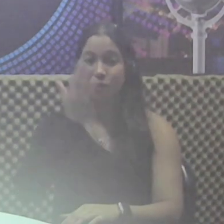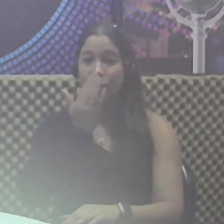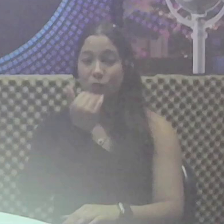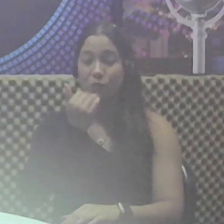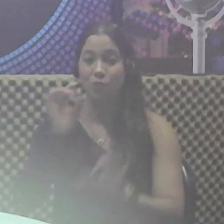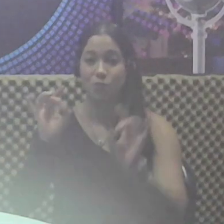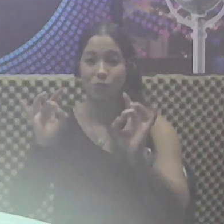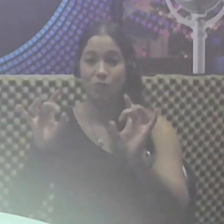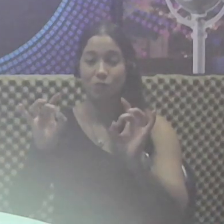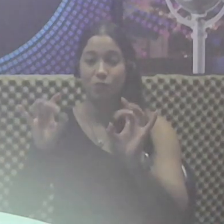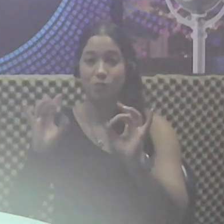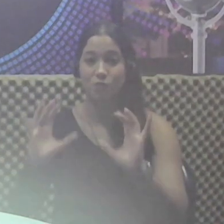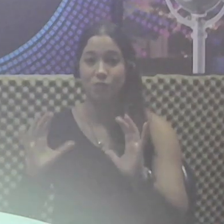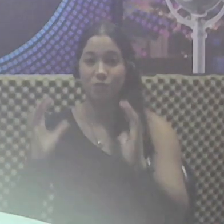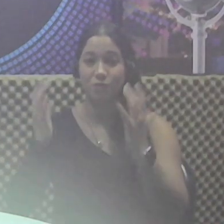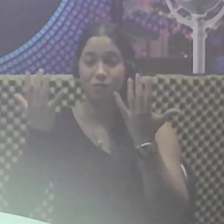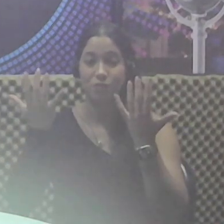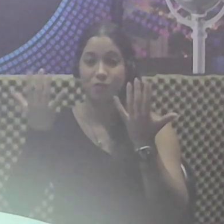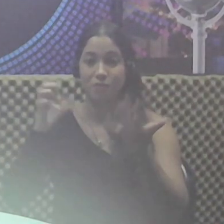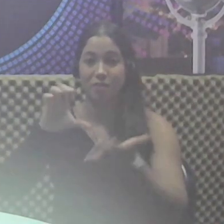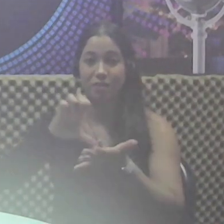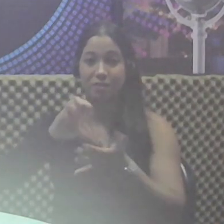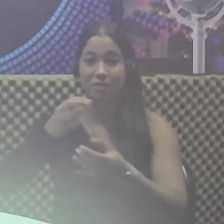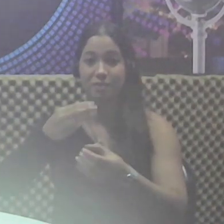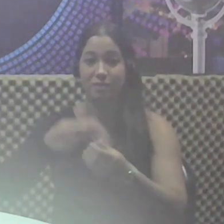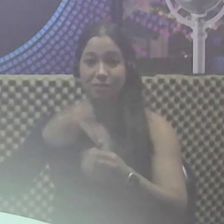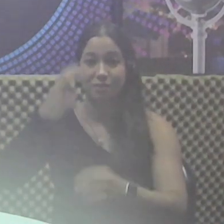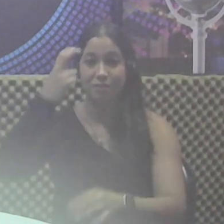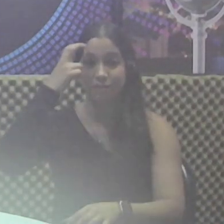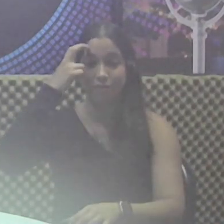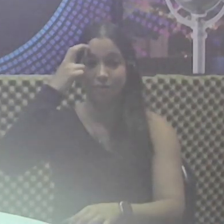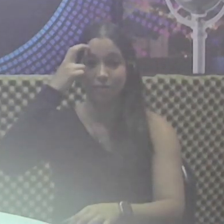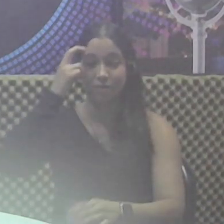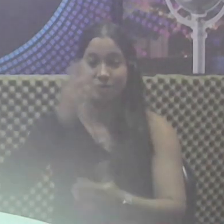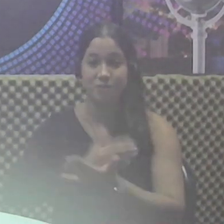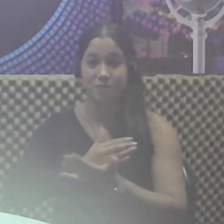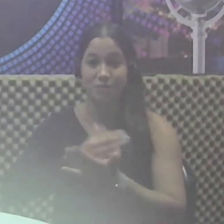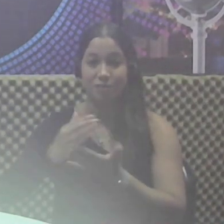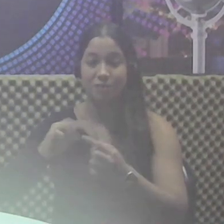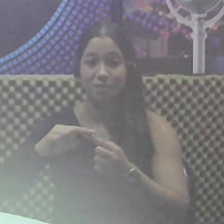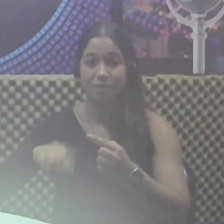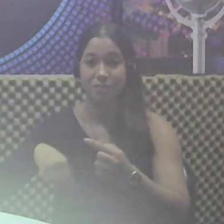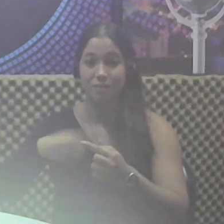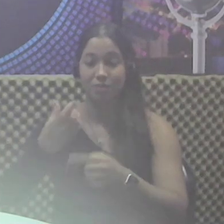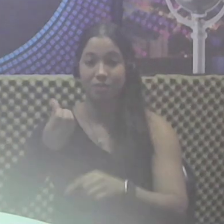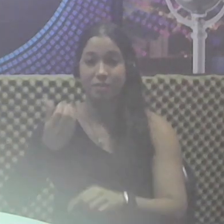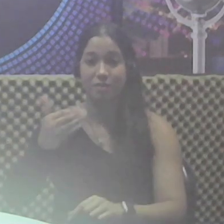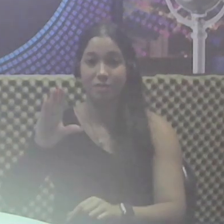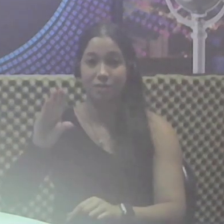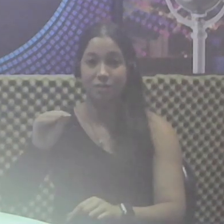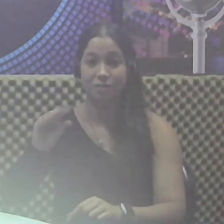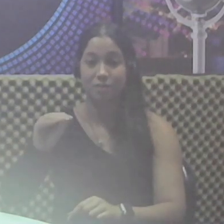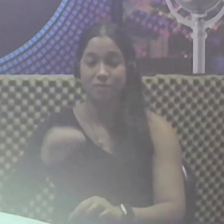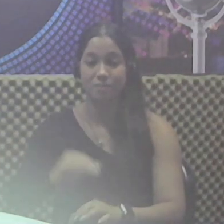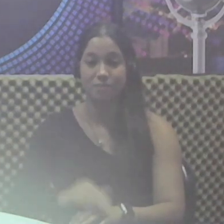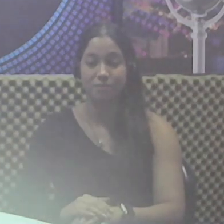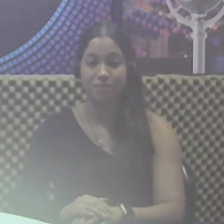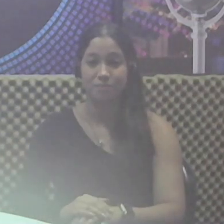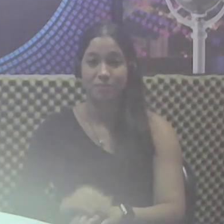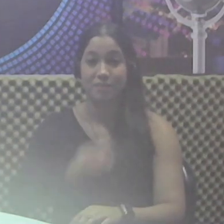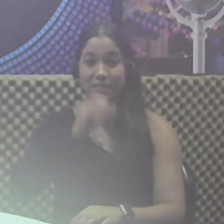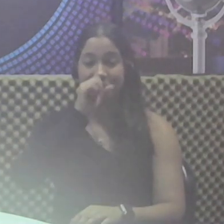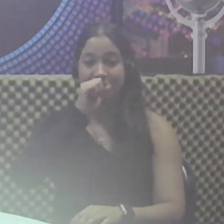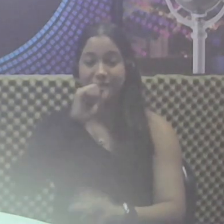típicas, a festa junina do Centro Municipal de Cultura começa logo mais às 6h30 da noite. No sábado,